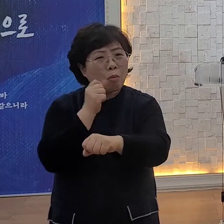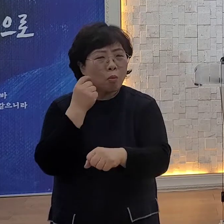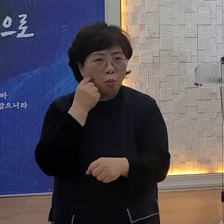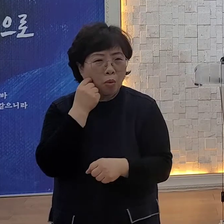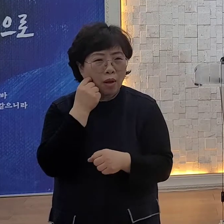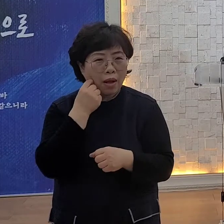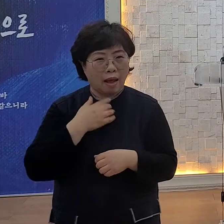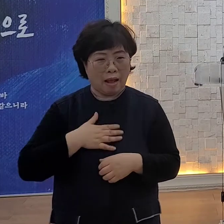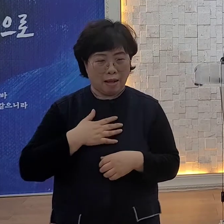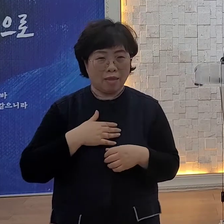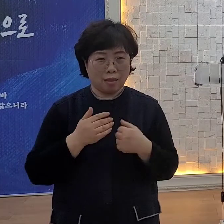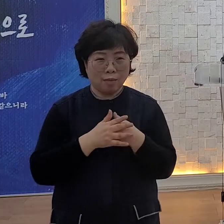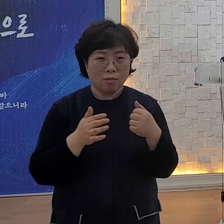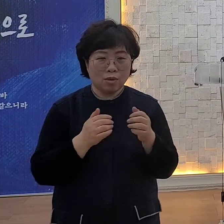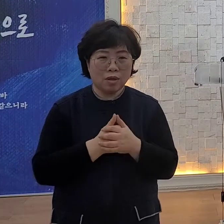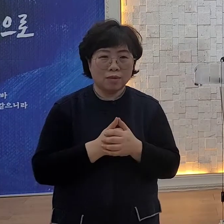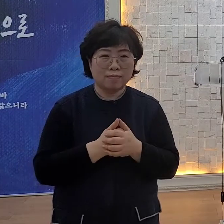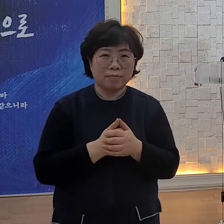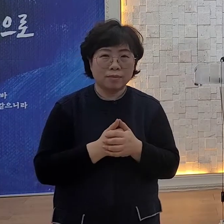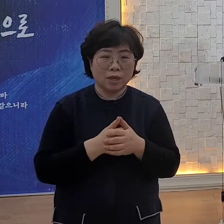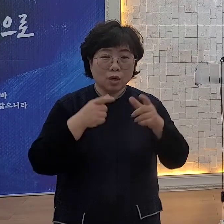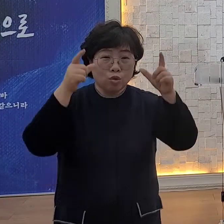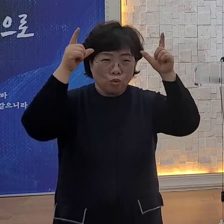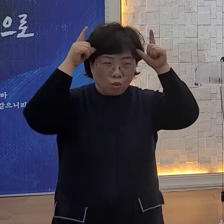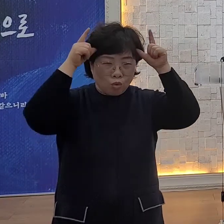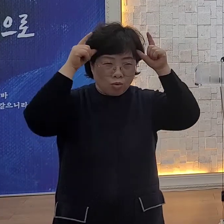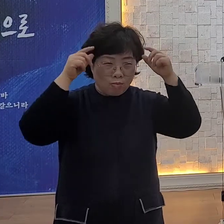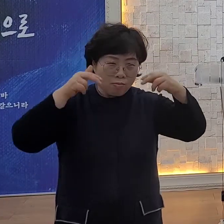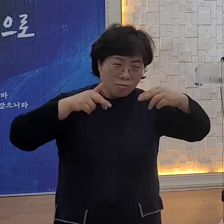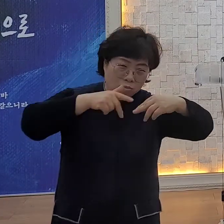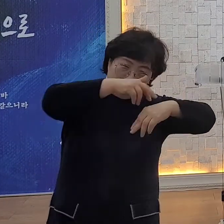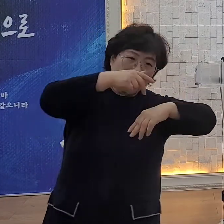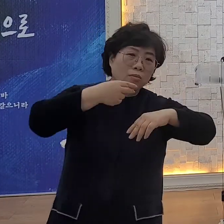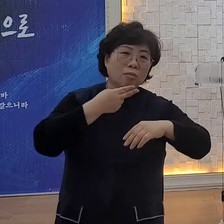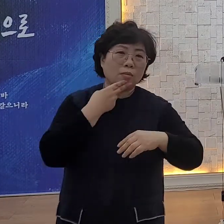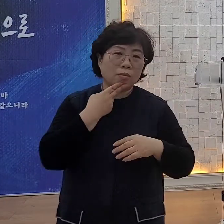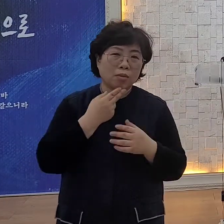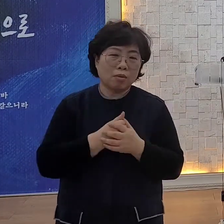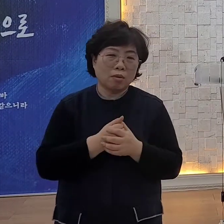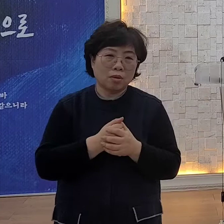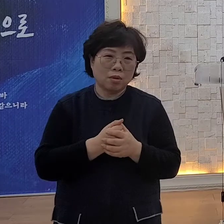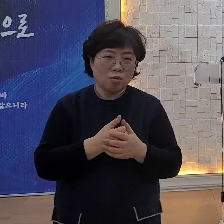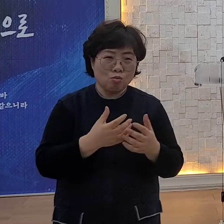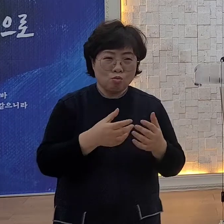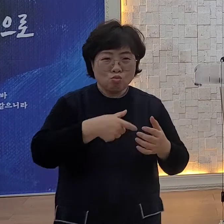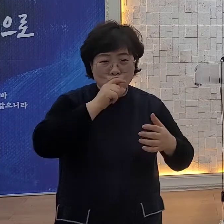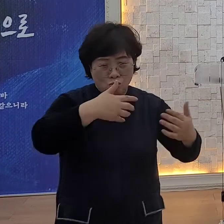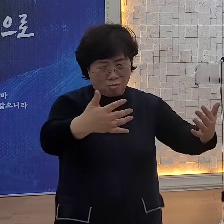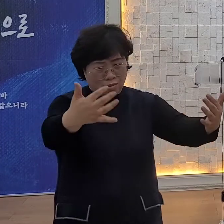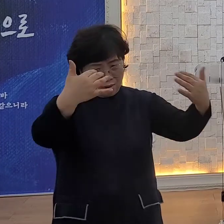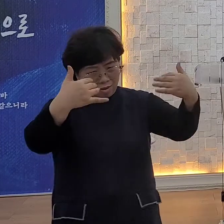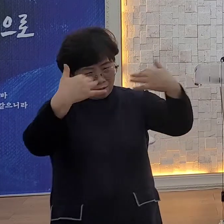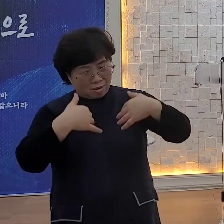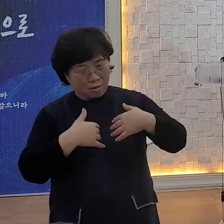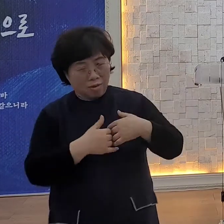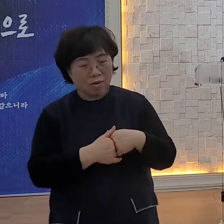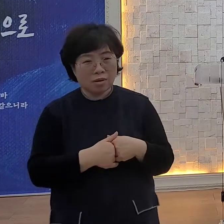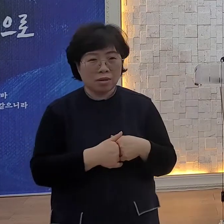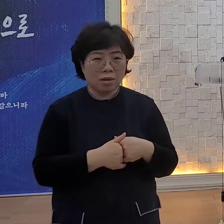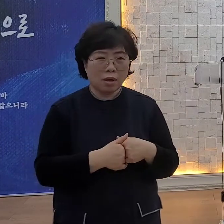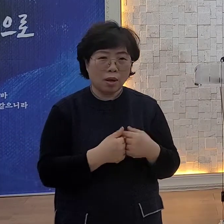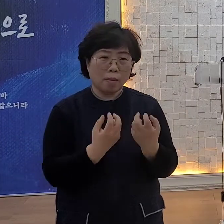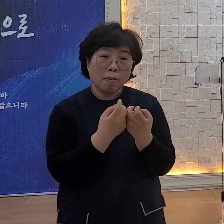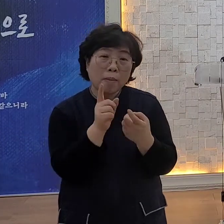거 알아요. 야, 이게 소예요. 그러니까 막 급류가 오면 소는 위로 안 올라가고 어디로